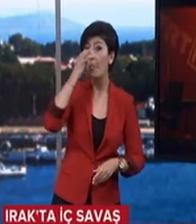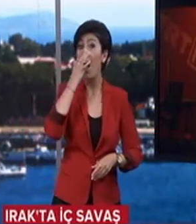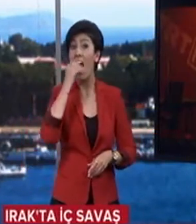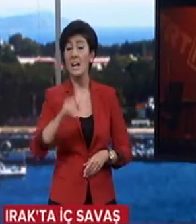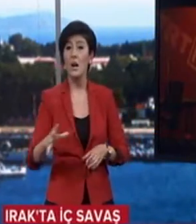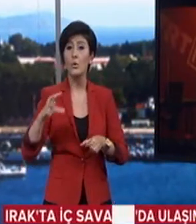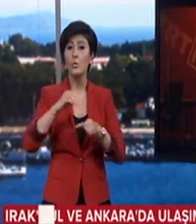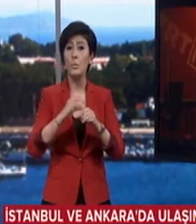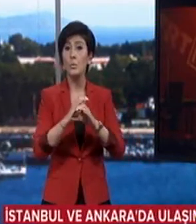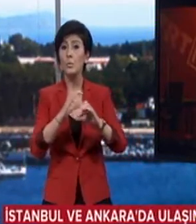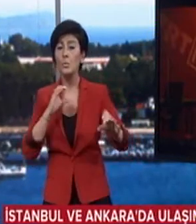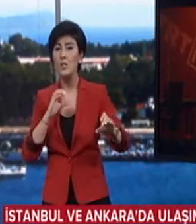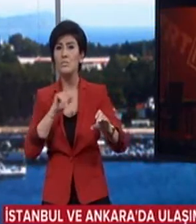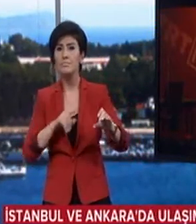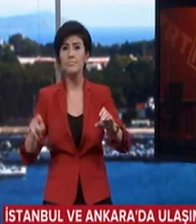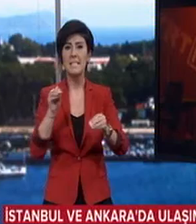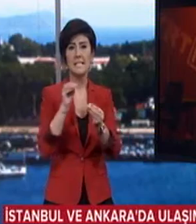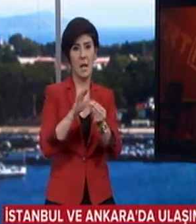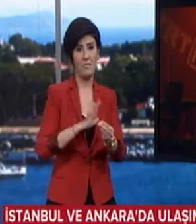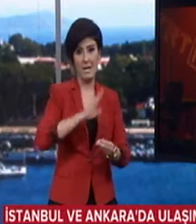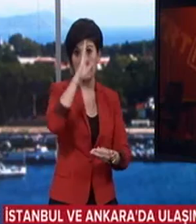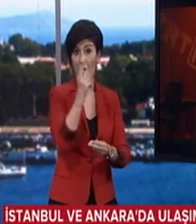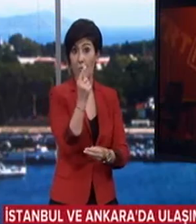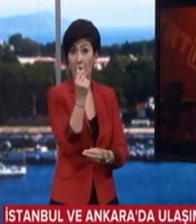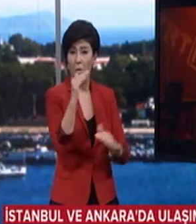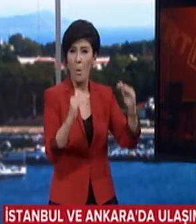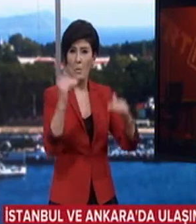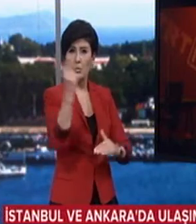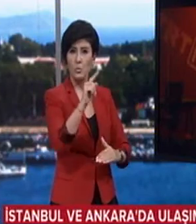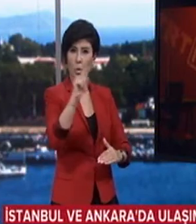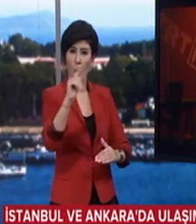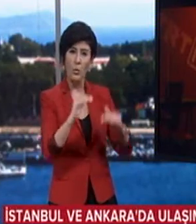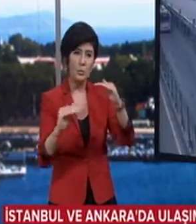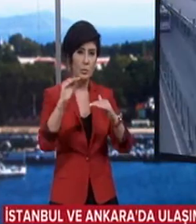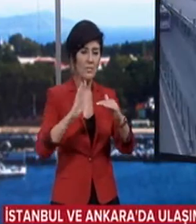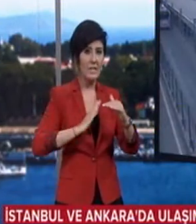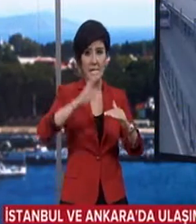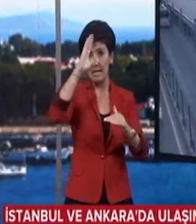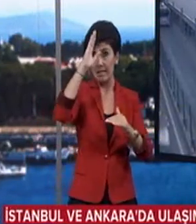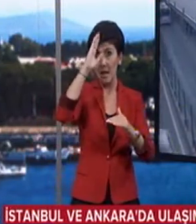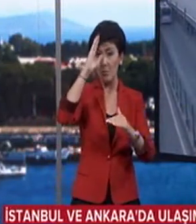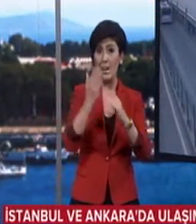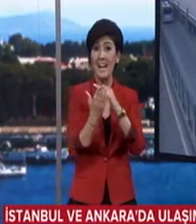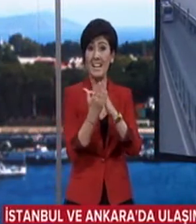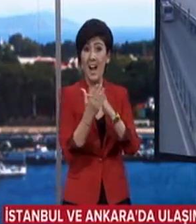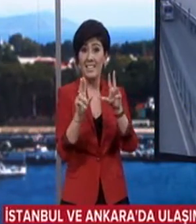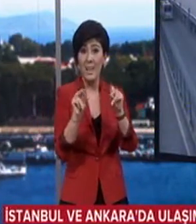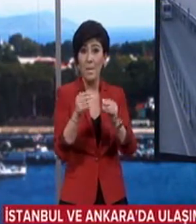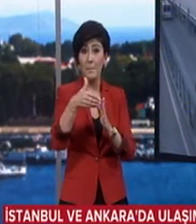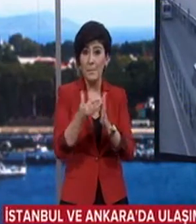İstanbul ve Ankara'da toplu ulaşım zamlanıyor. İstanbul'da fiyatlar ortalama %10 yükselecek. İstanbul Kart tam